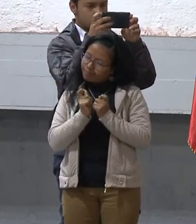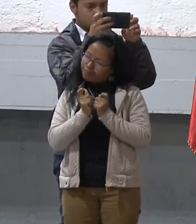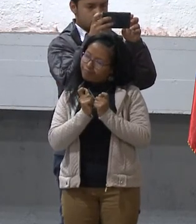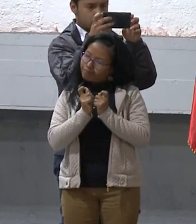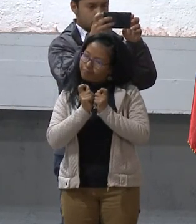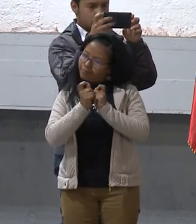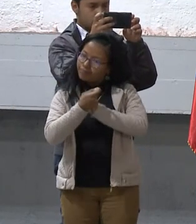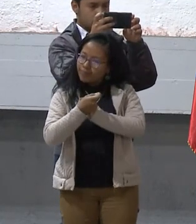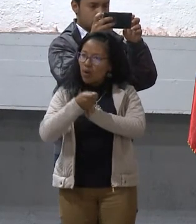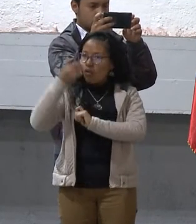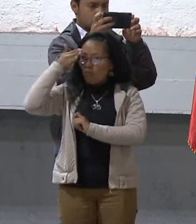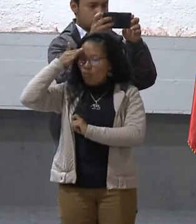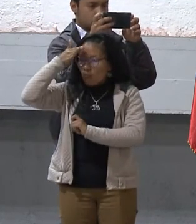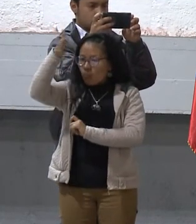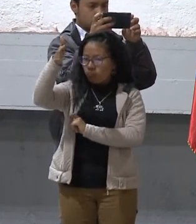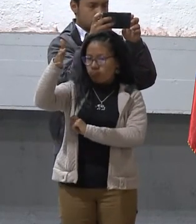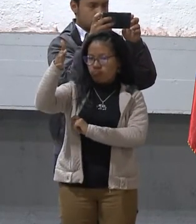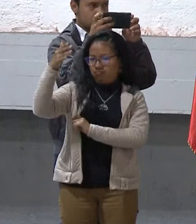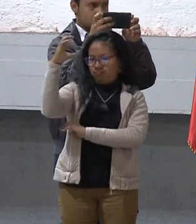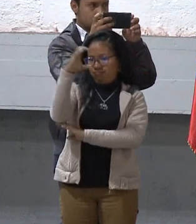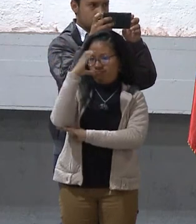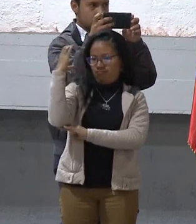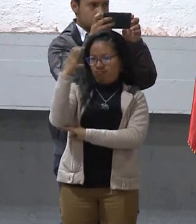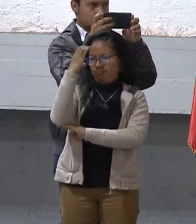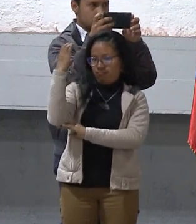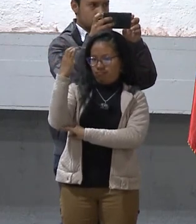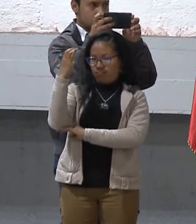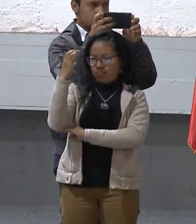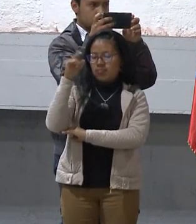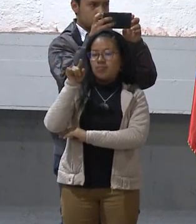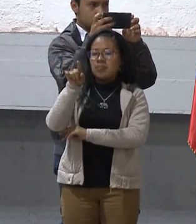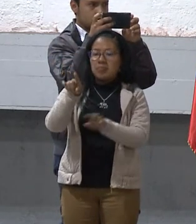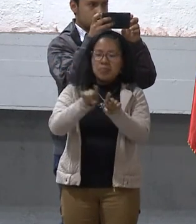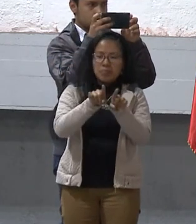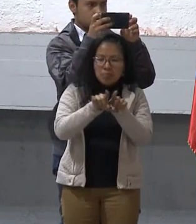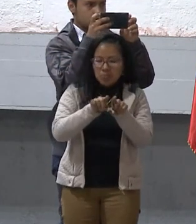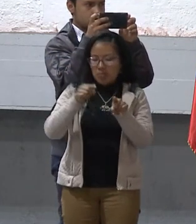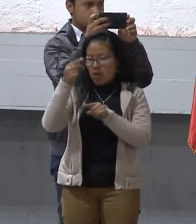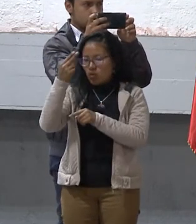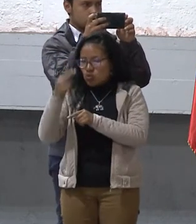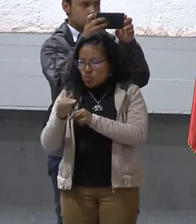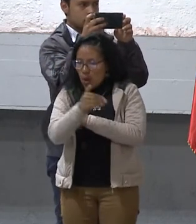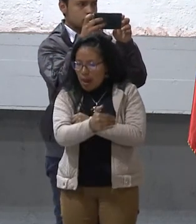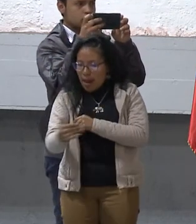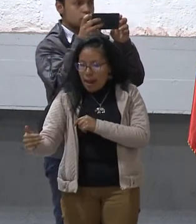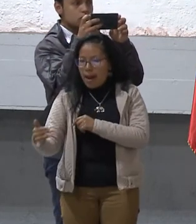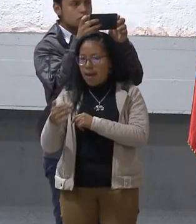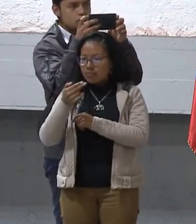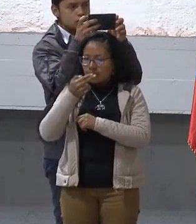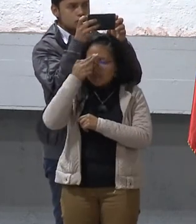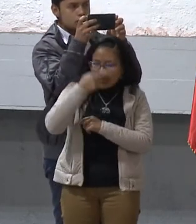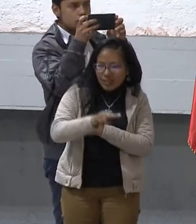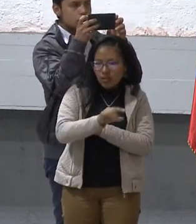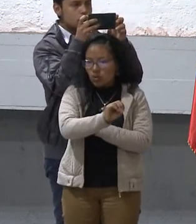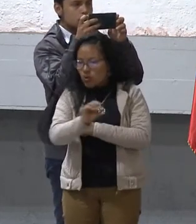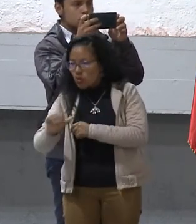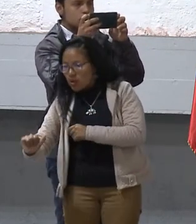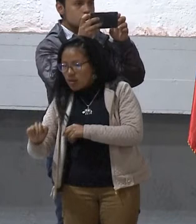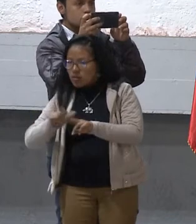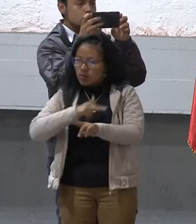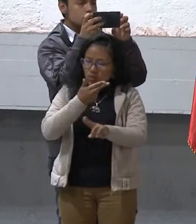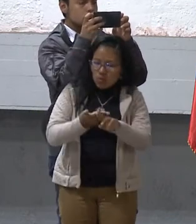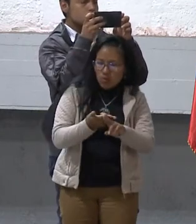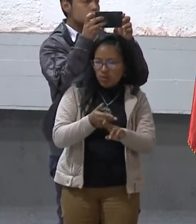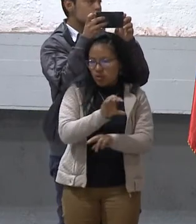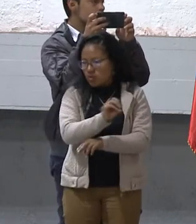quienes son el futuro de la nación colombiana nuestros hermanos menores nuestros hijos e hijas nuestros sobrinos y vecinos